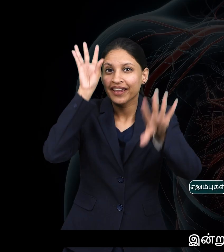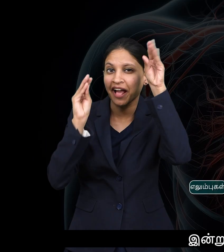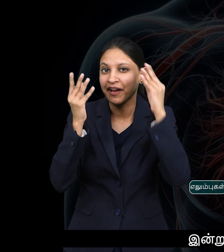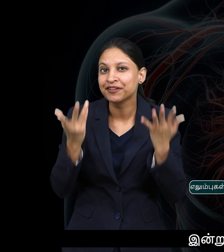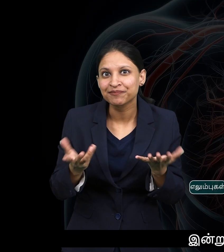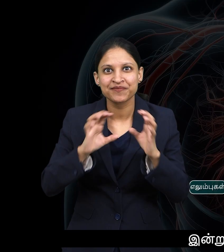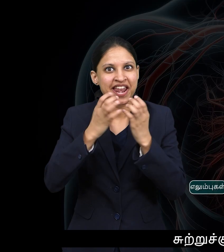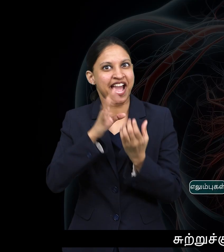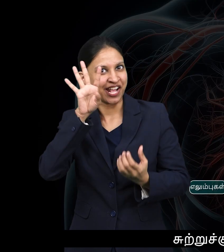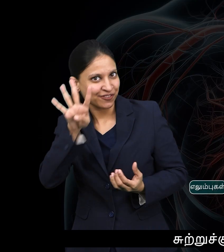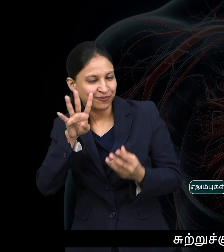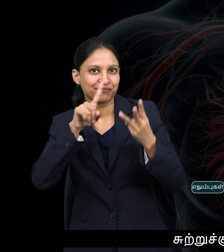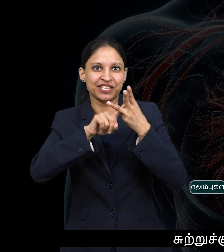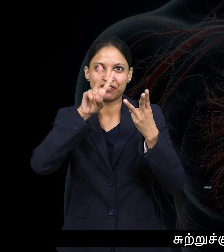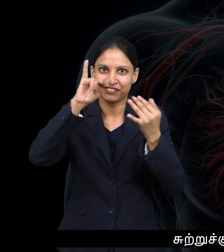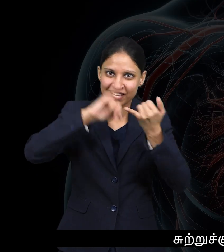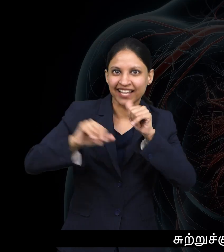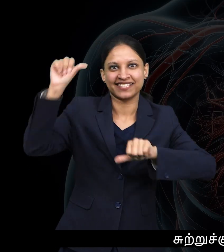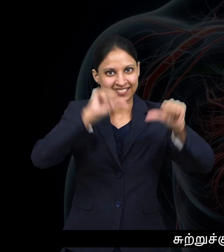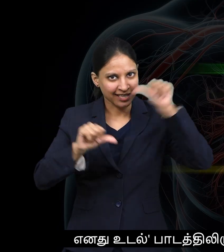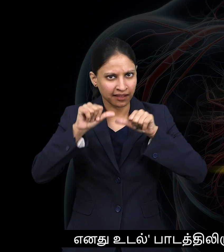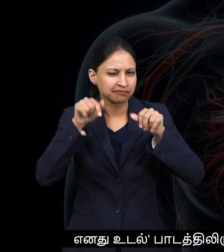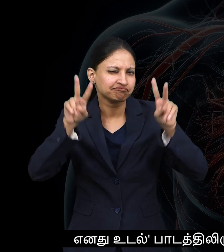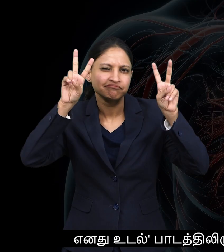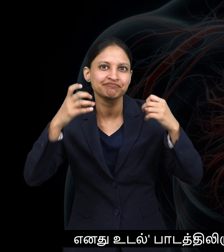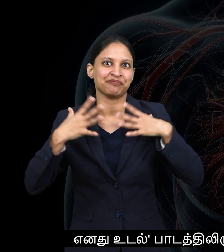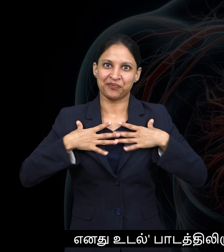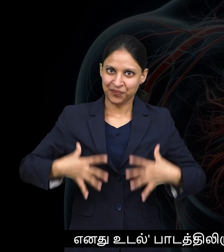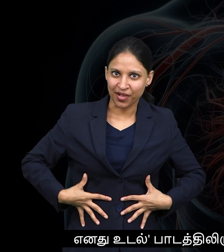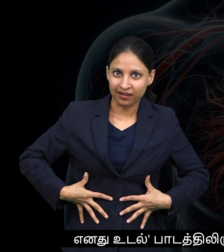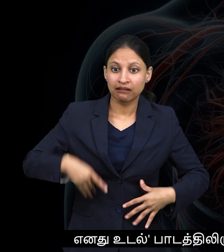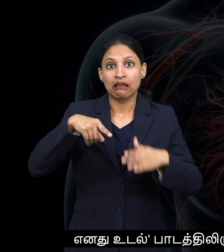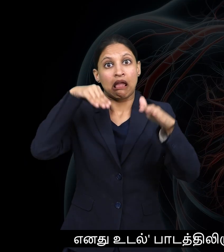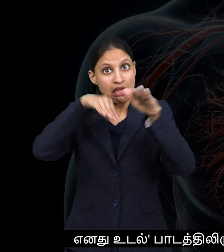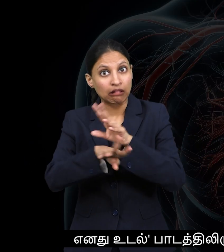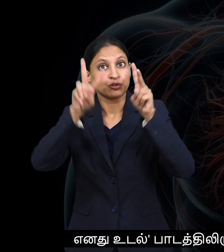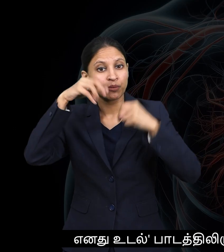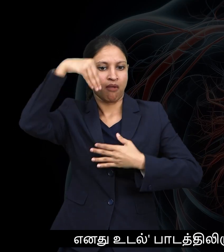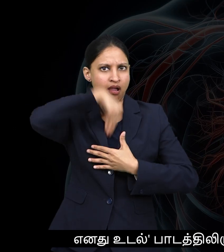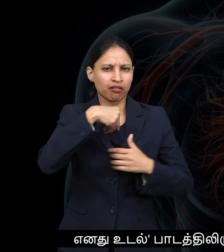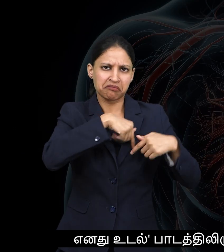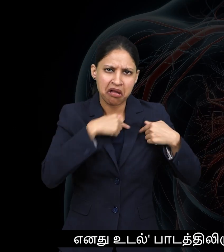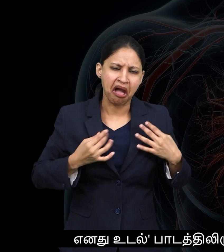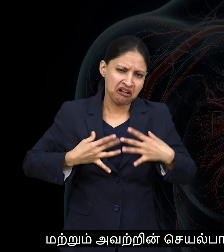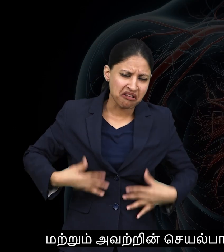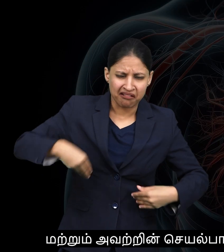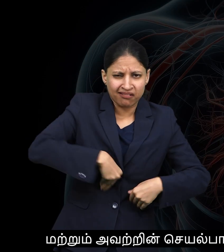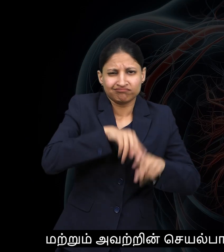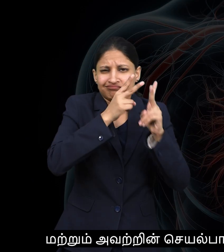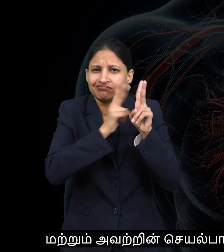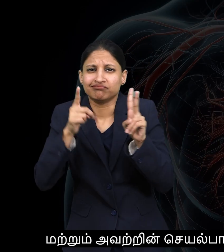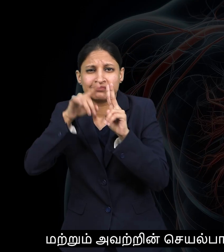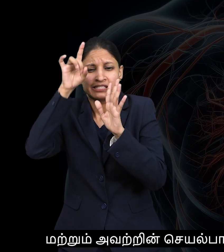இன்று 4ஆம் வகுப்பு சுற்றுச்சூழல் அறிவியலின் எனது உடல் பாடத்திலிருந்து மேலும் சில